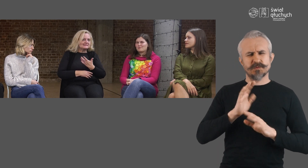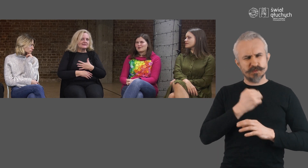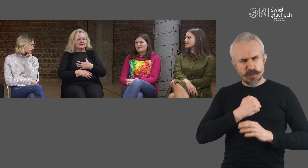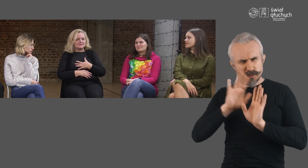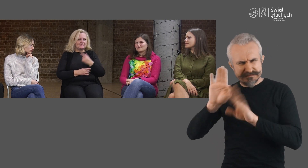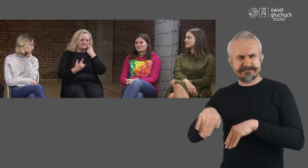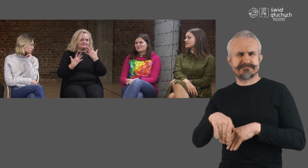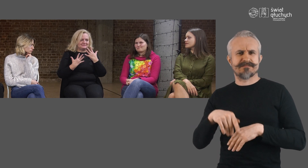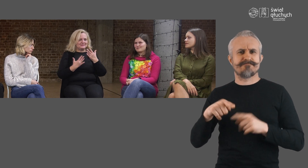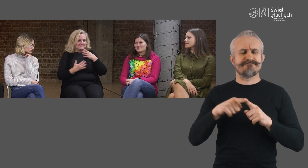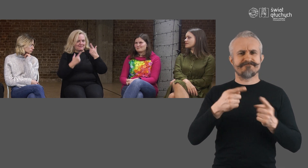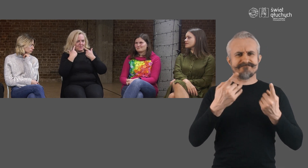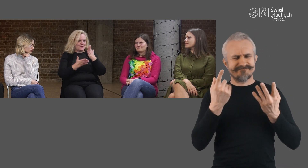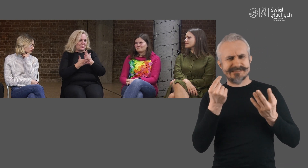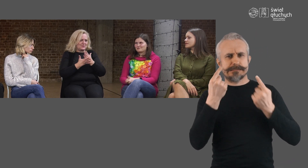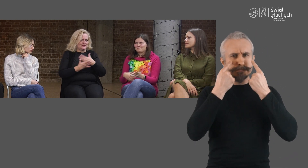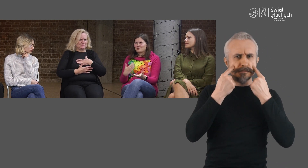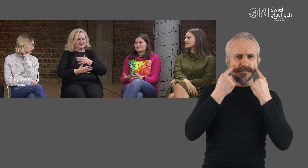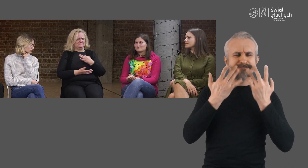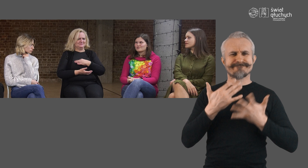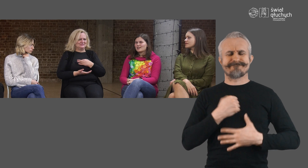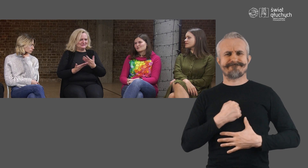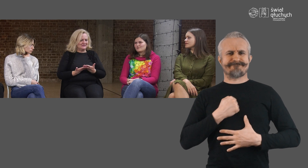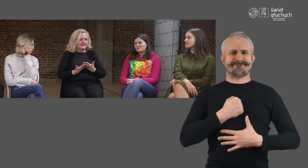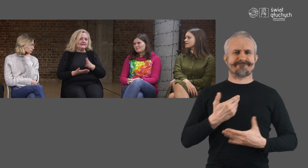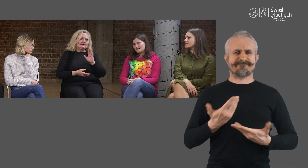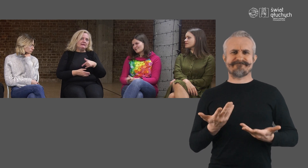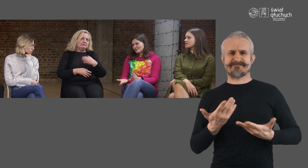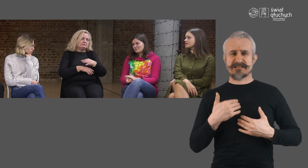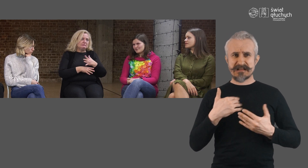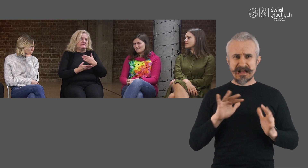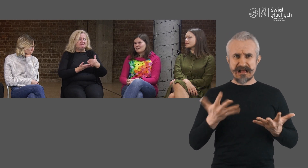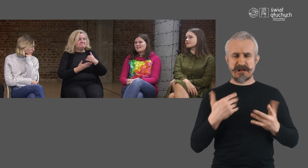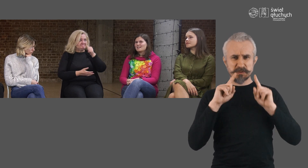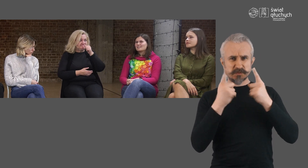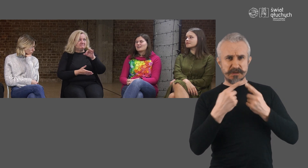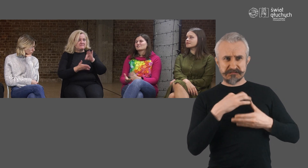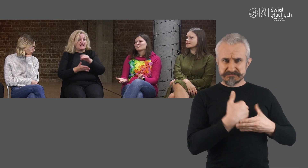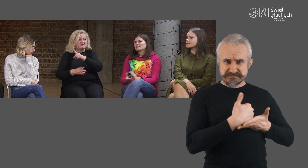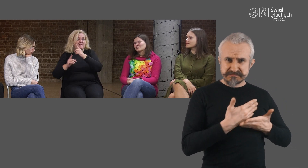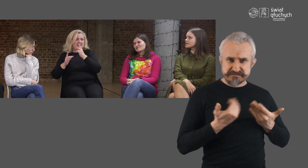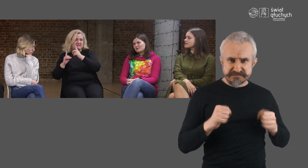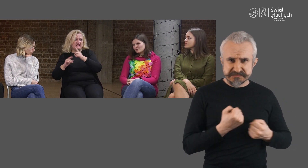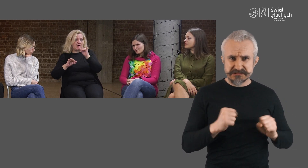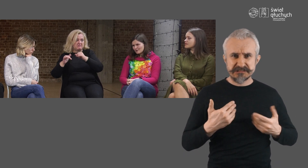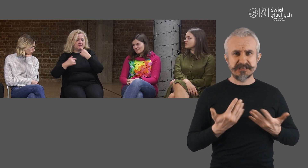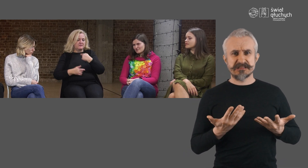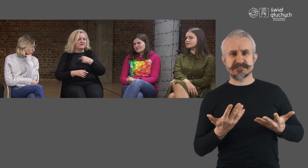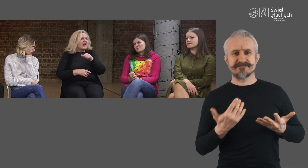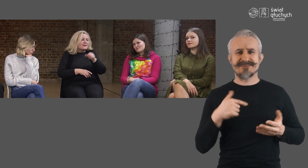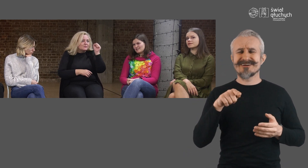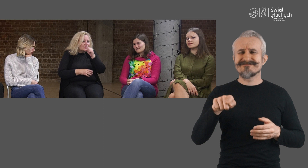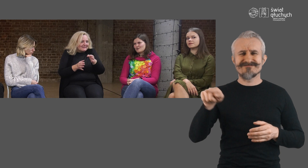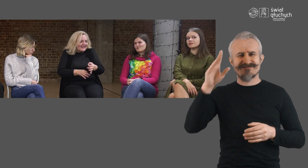też popłakałam, tak jakoś nie wiedziałam. Pomyślałam sobie, że no tak, na pewno sobie nie poradzę, skoro tak powiedziała. No ale dzisiaj widzę, że to jest kompletna bzdura,